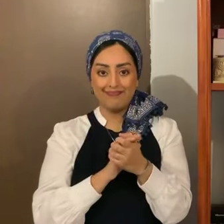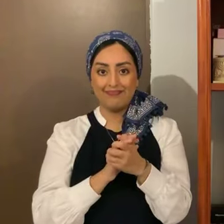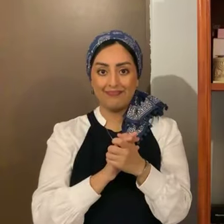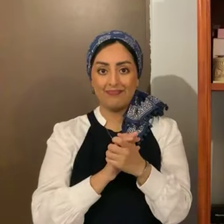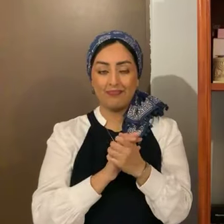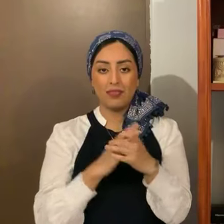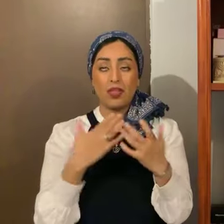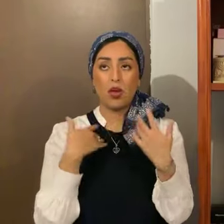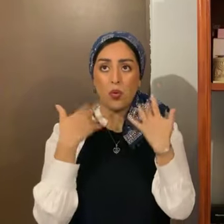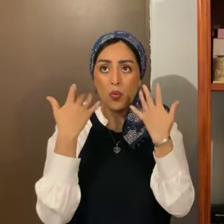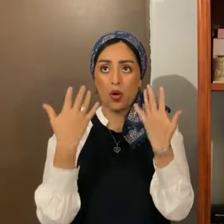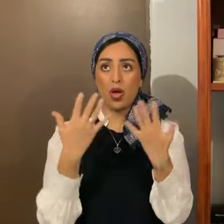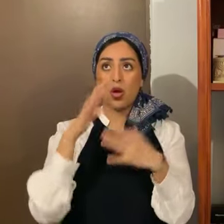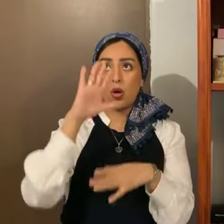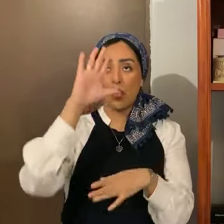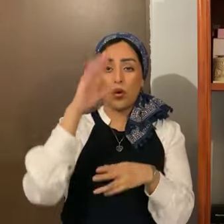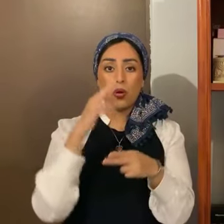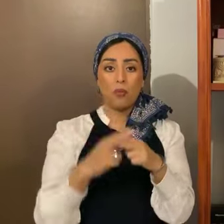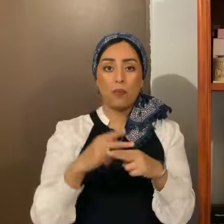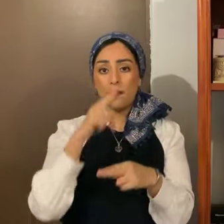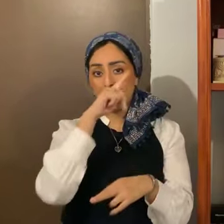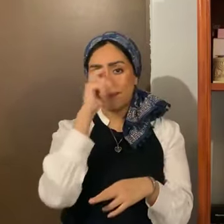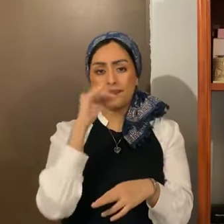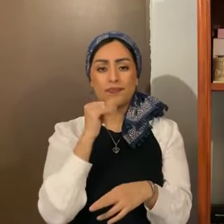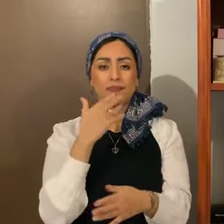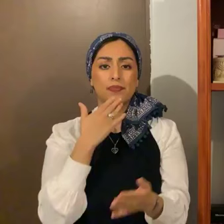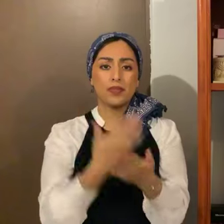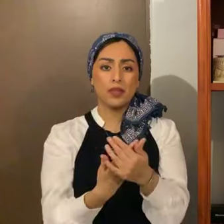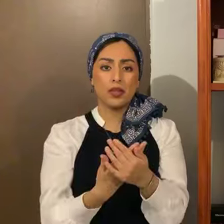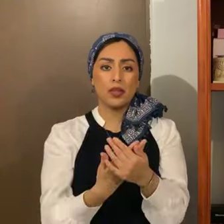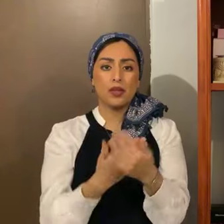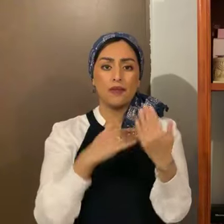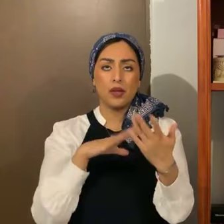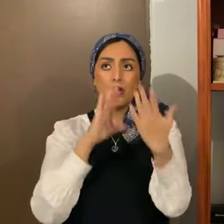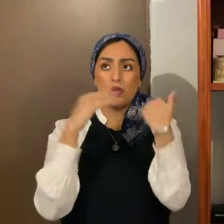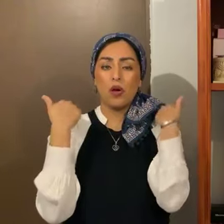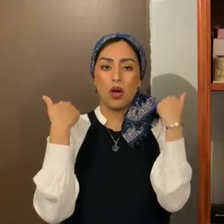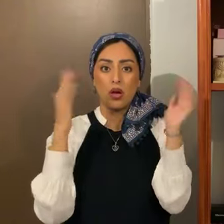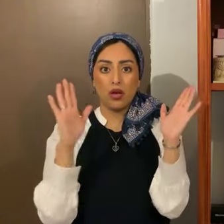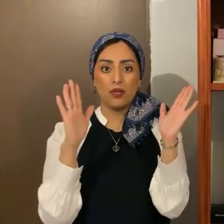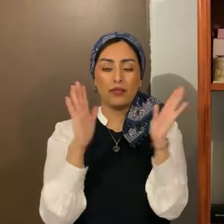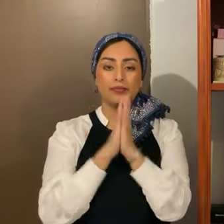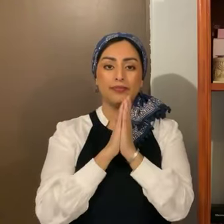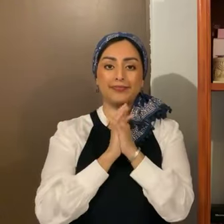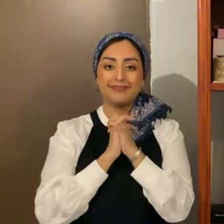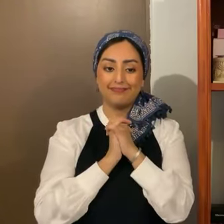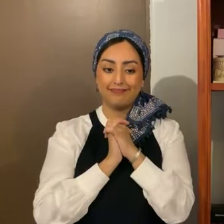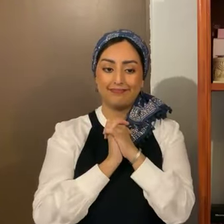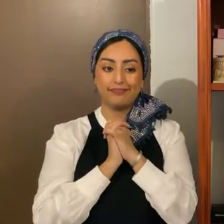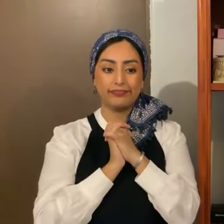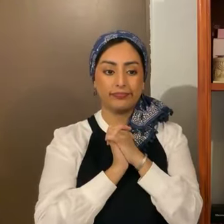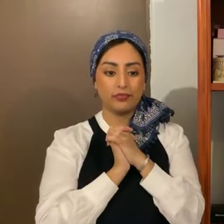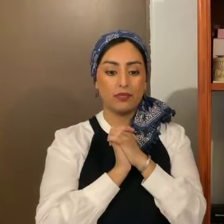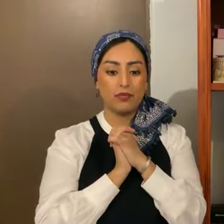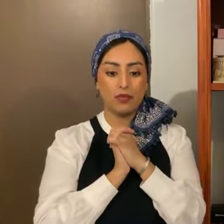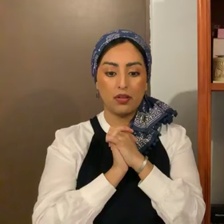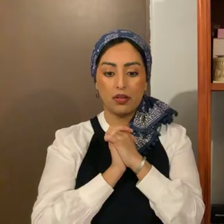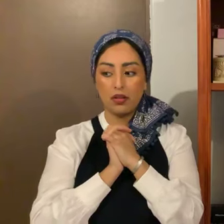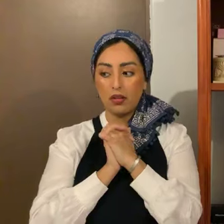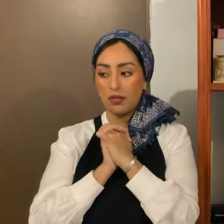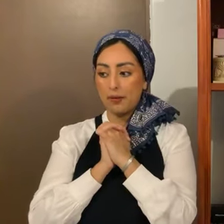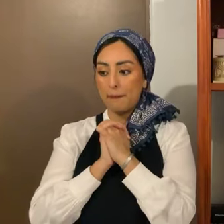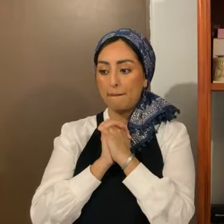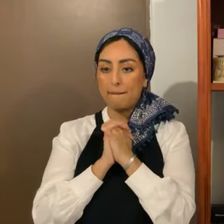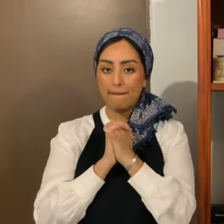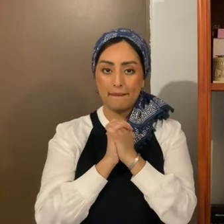Y esperaré en tu nombre porque es bueno delante de tus santos. Tremendo, ¿verdad? Muy